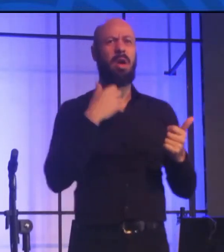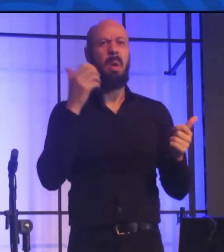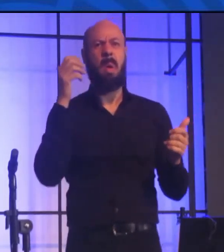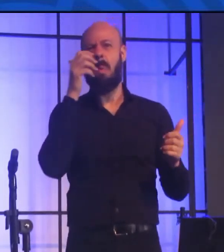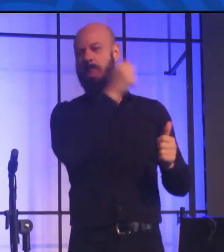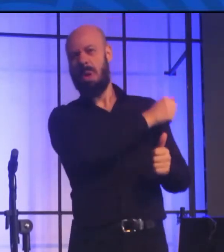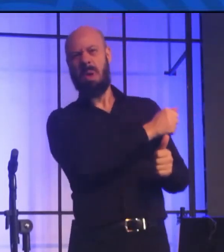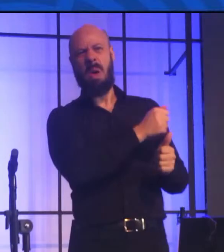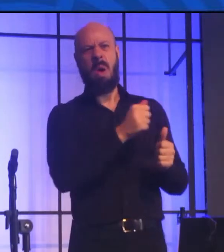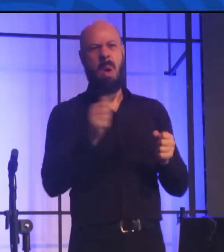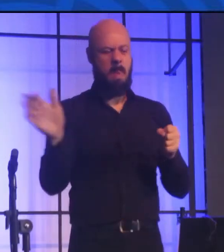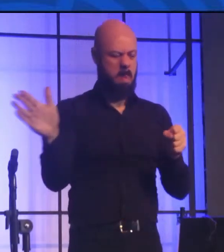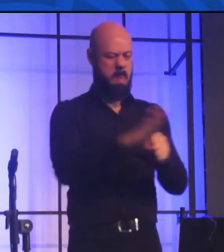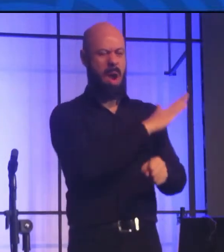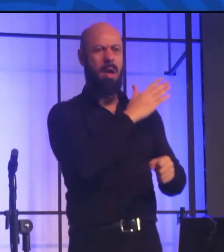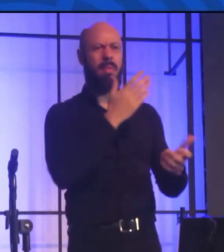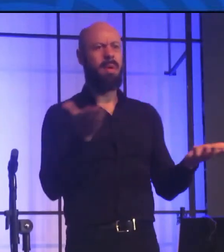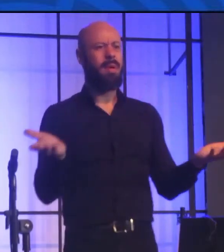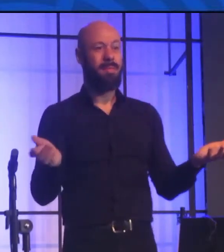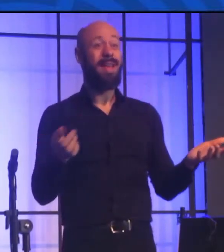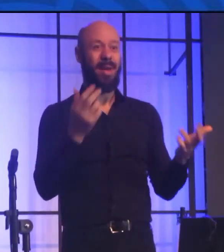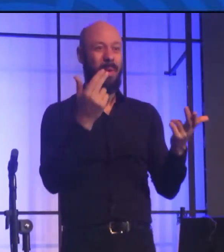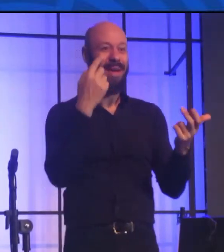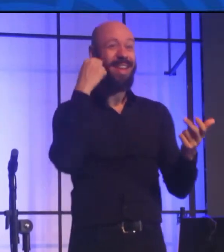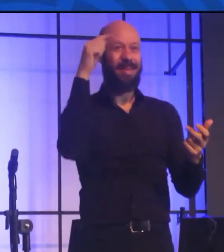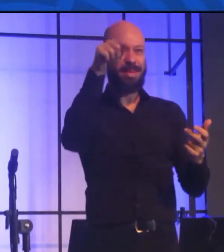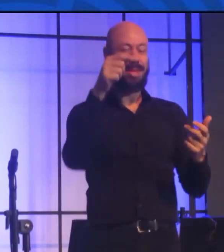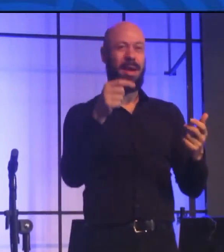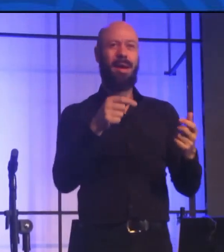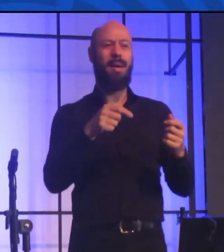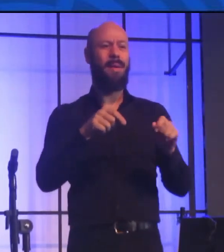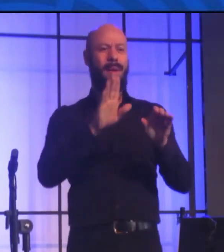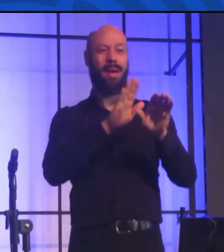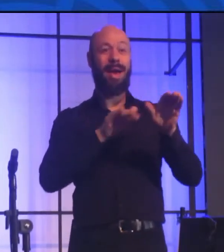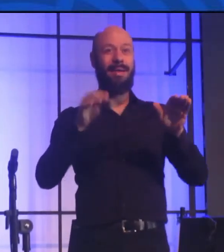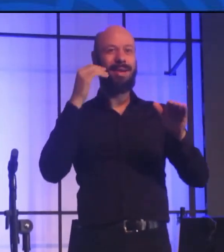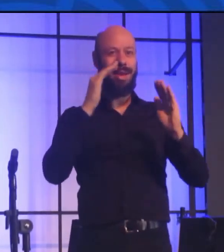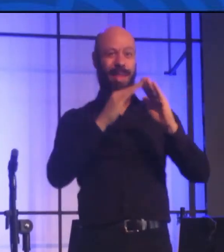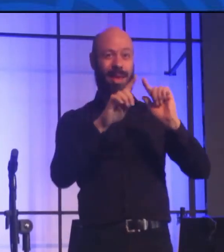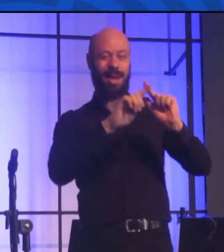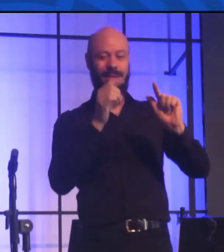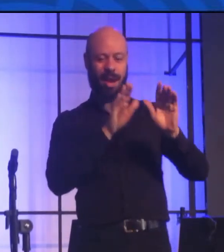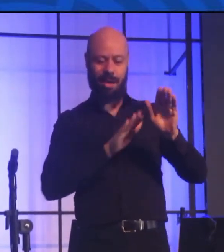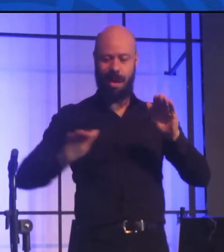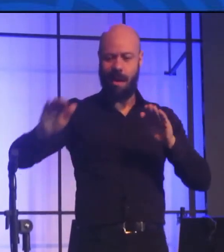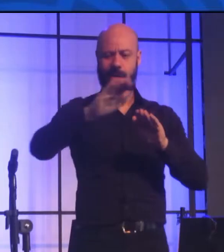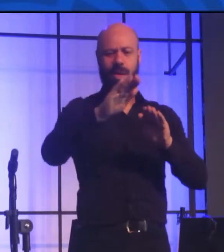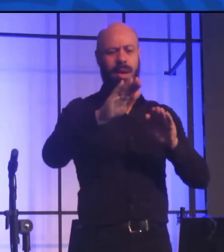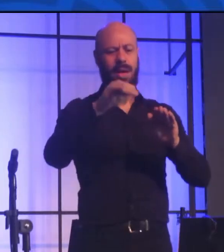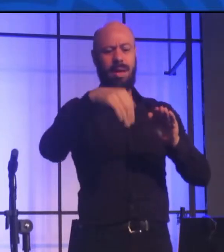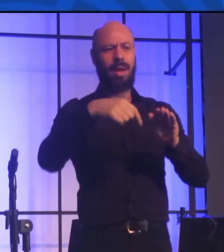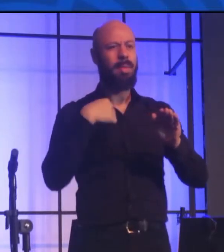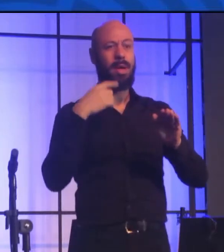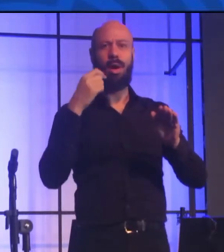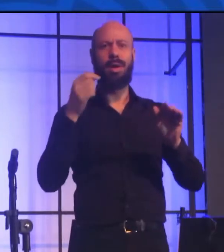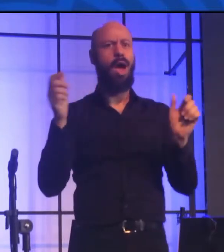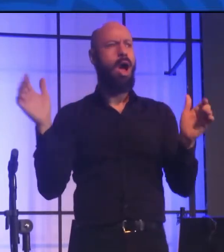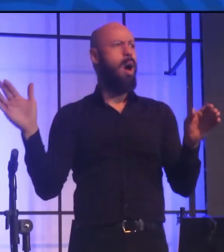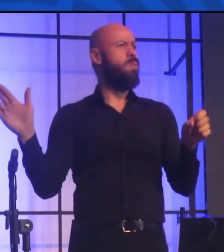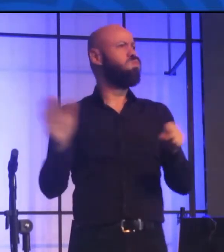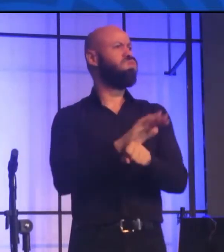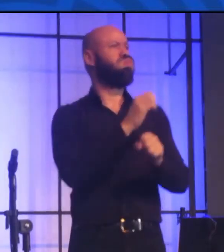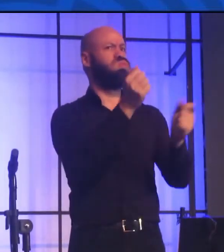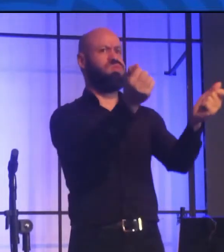carro aonde eu queria, deixava aqui dentro, bem na portinha, agora eu tenho que deixar meu carro lá do lado de lá da rua. Tem muita